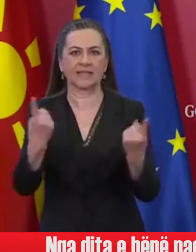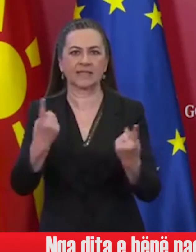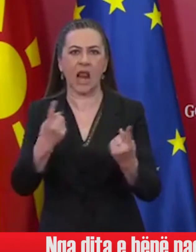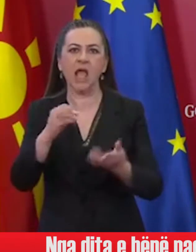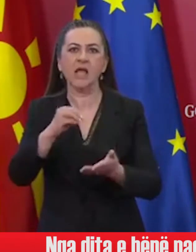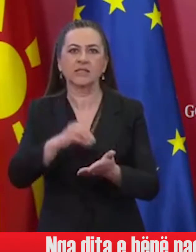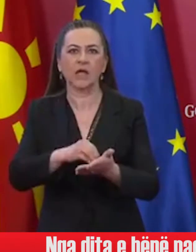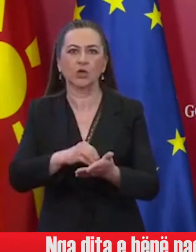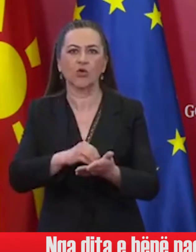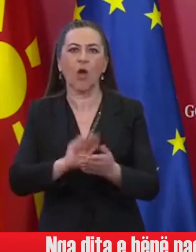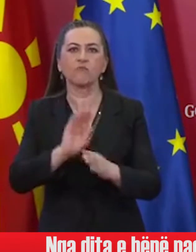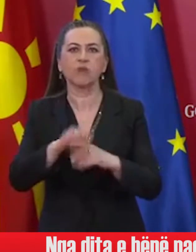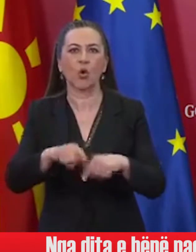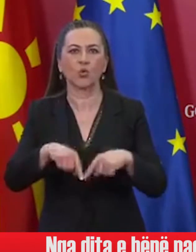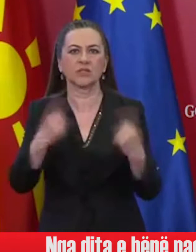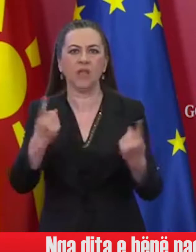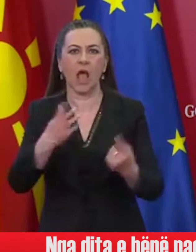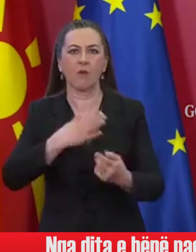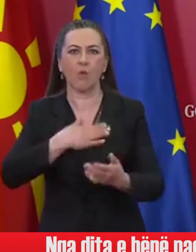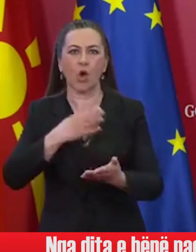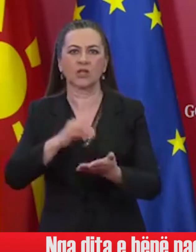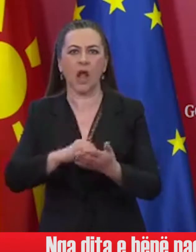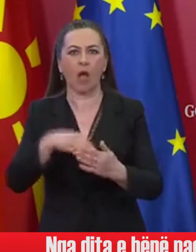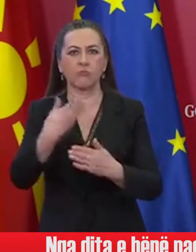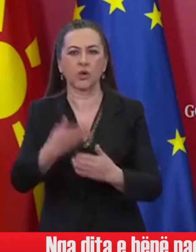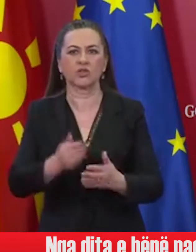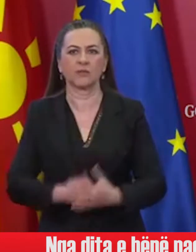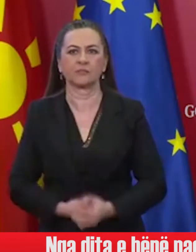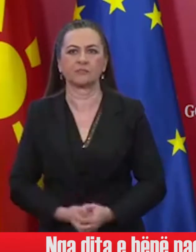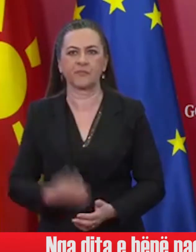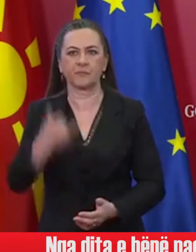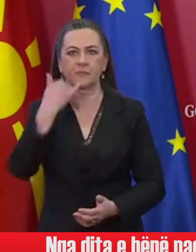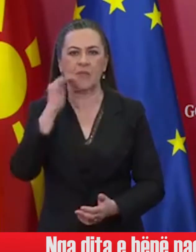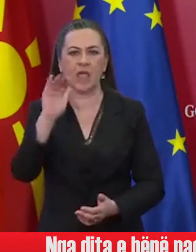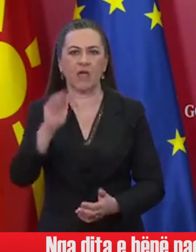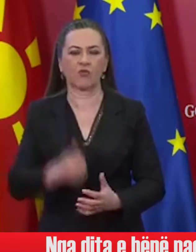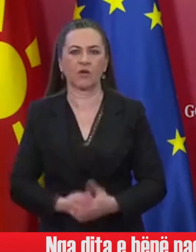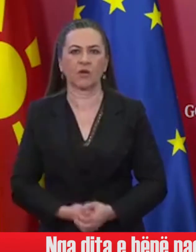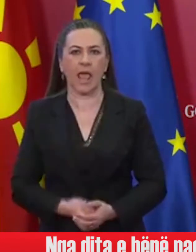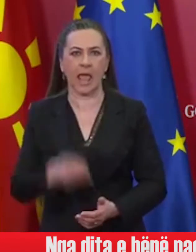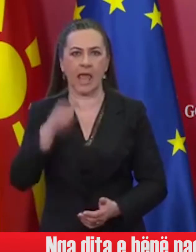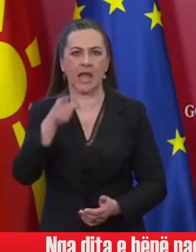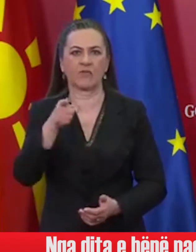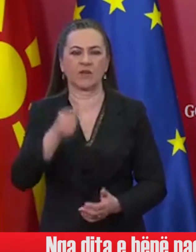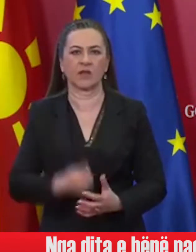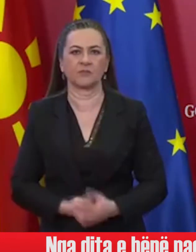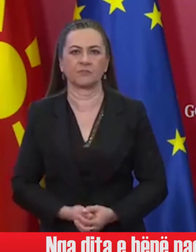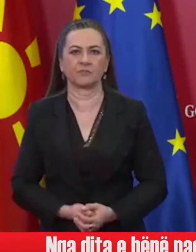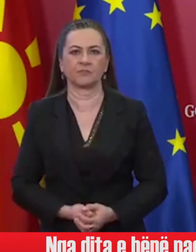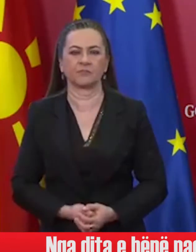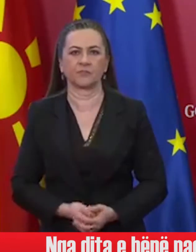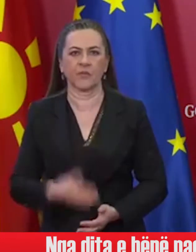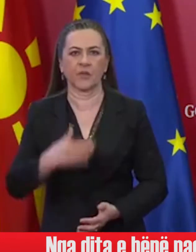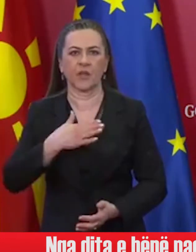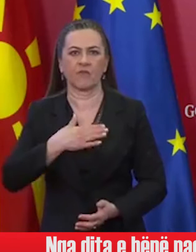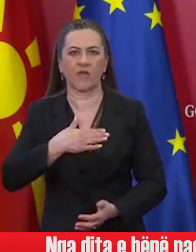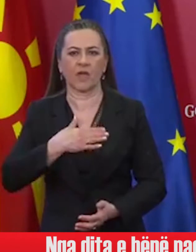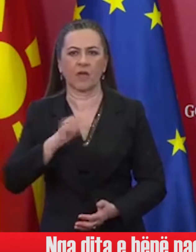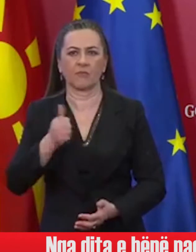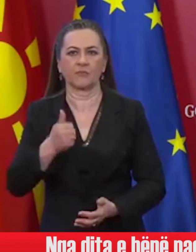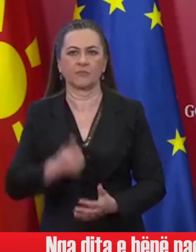на закажување преку системот Мој термин, а после јавување на нивните веќе